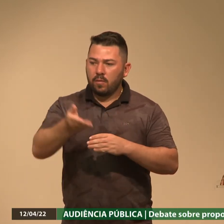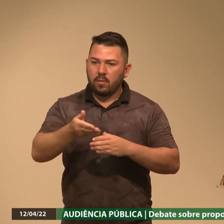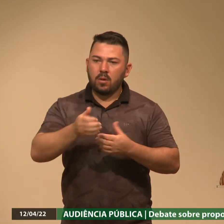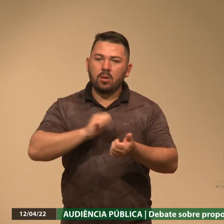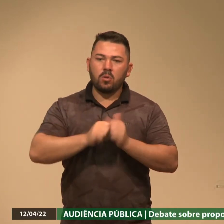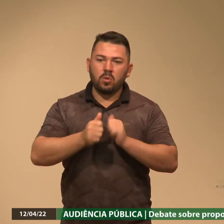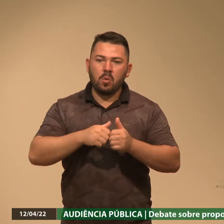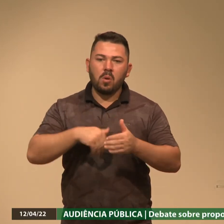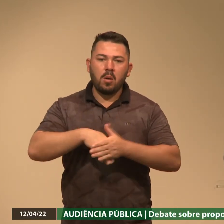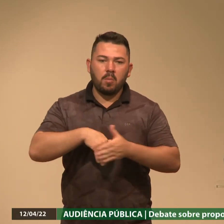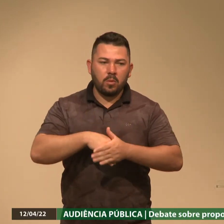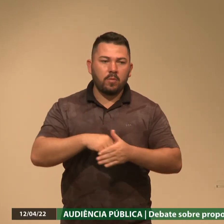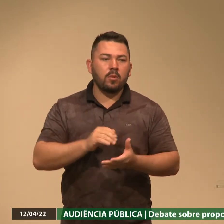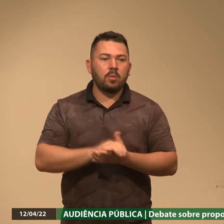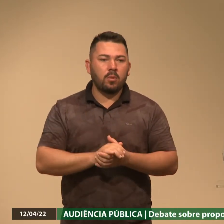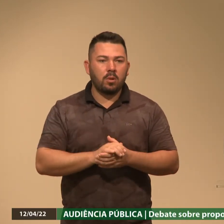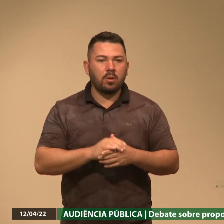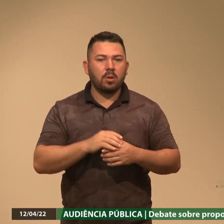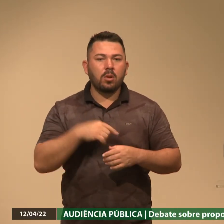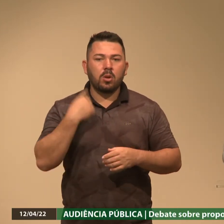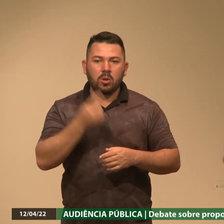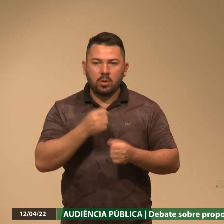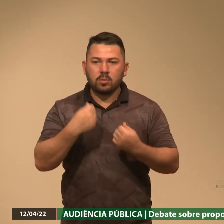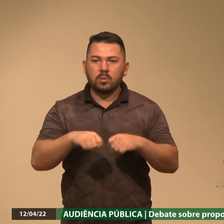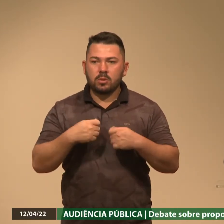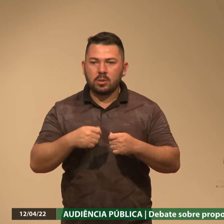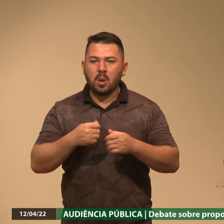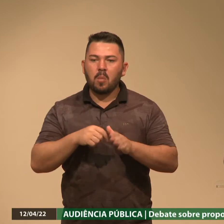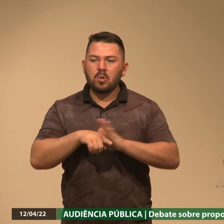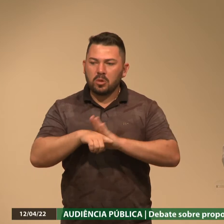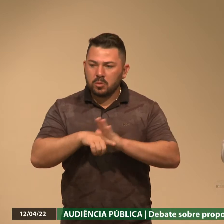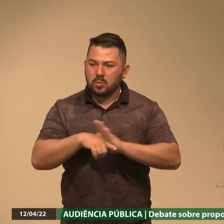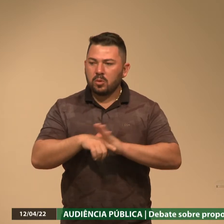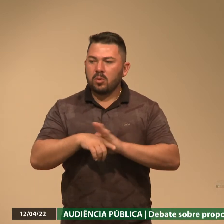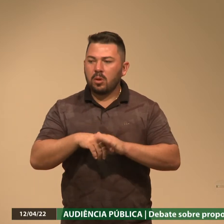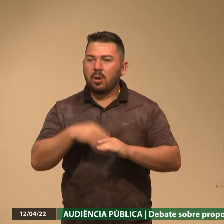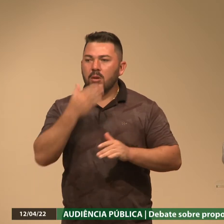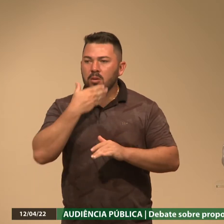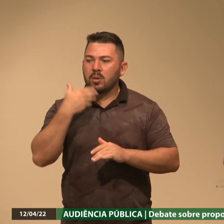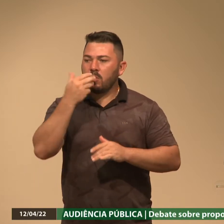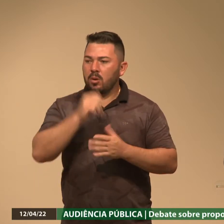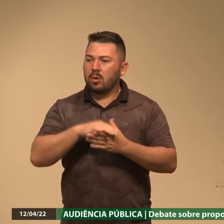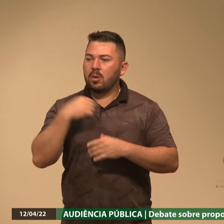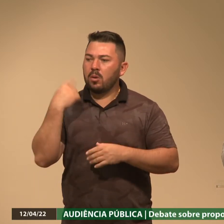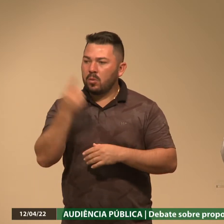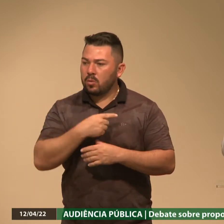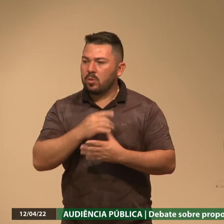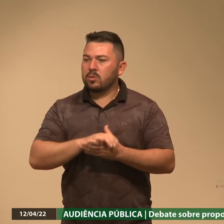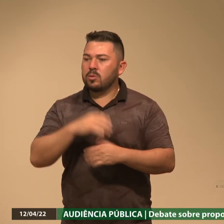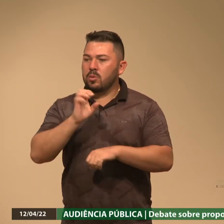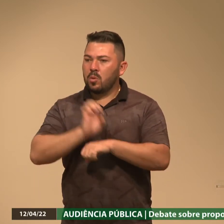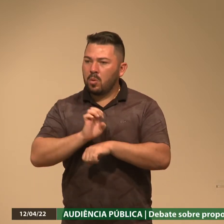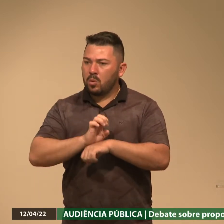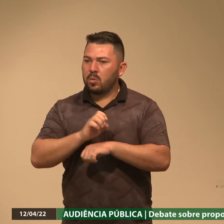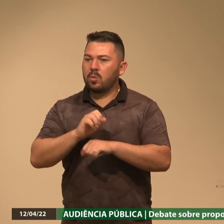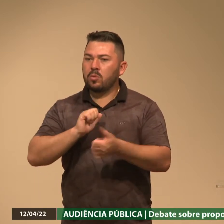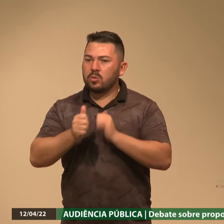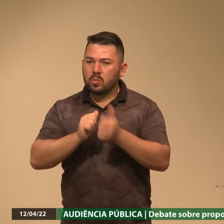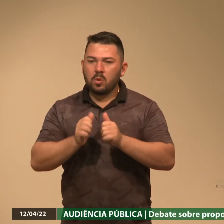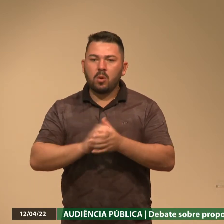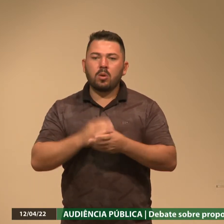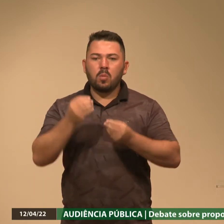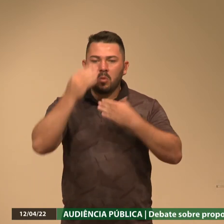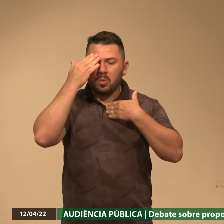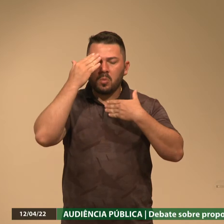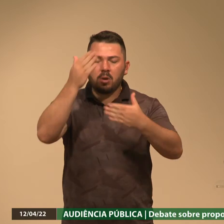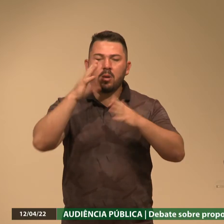campo de futebol e a gente precisa explorar aquilo que nós temos Estado de Santa Catarina de melhor que é o nosso Esporte Muito obrigado